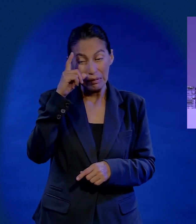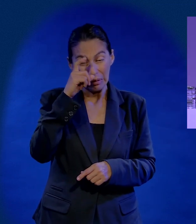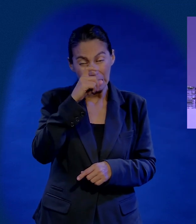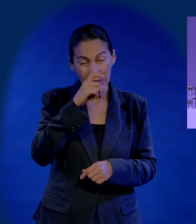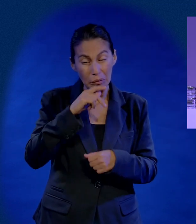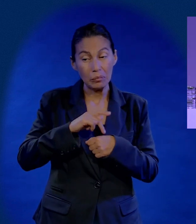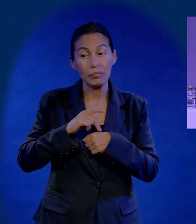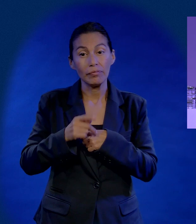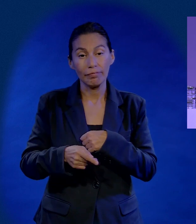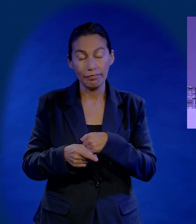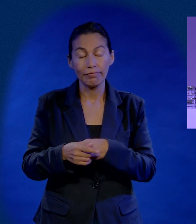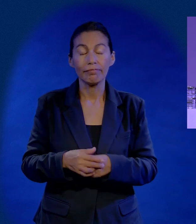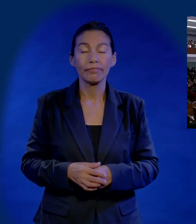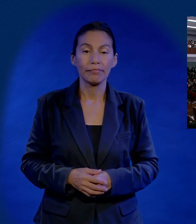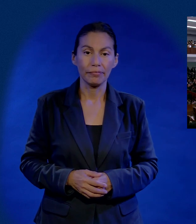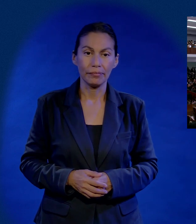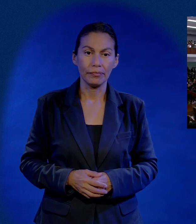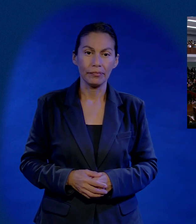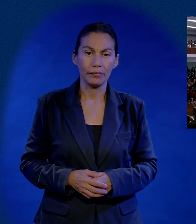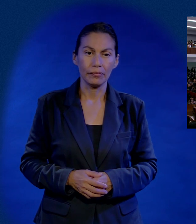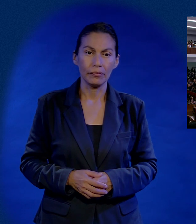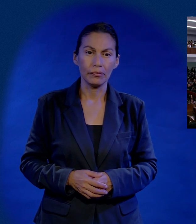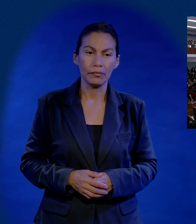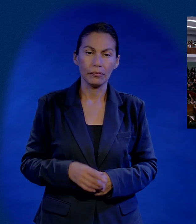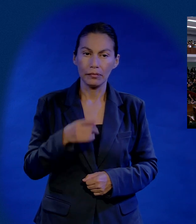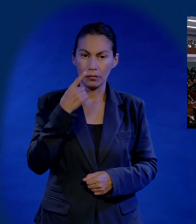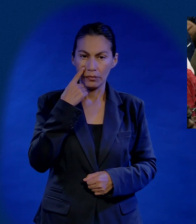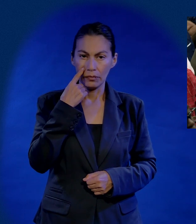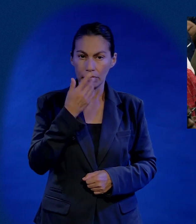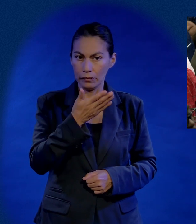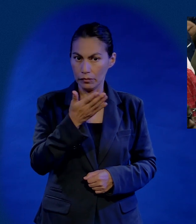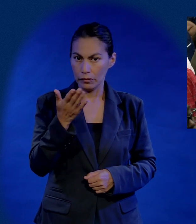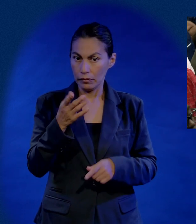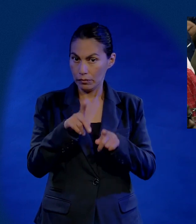Pero tiene que saber los riesgos que implica.